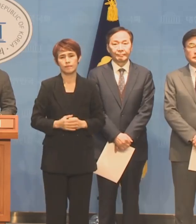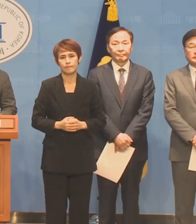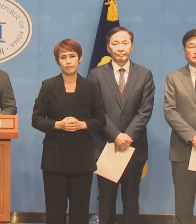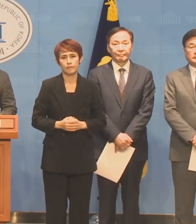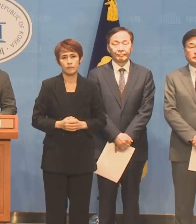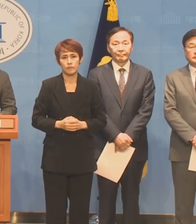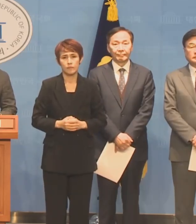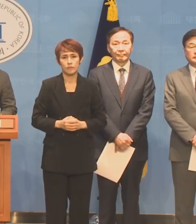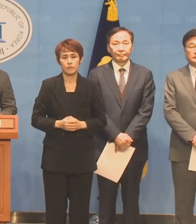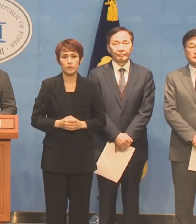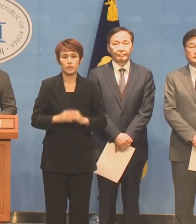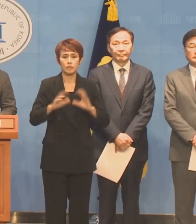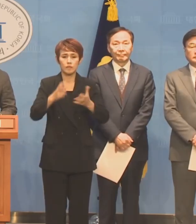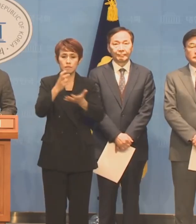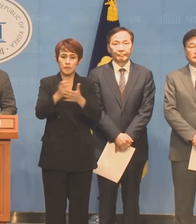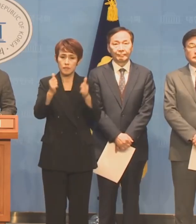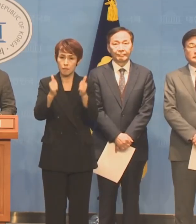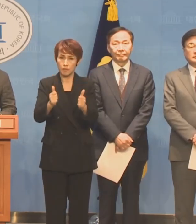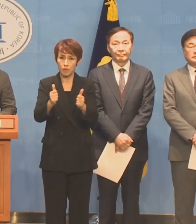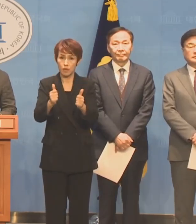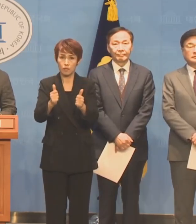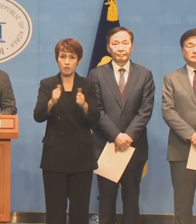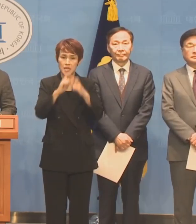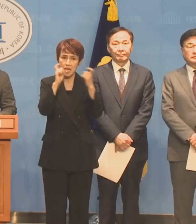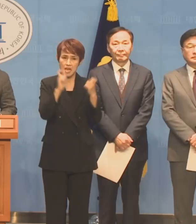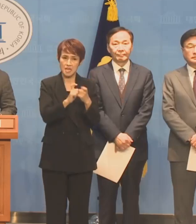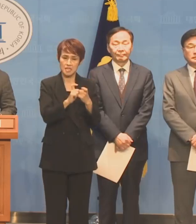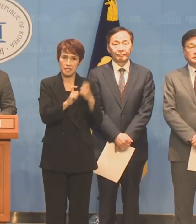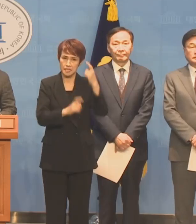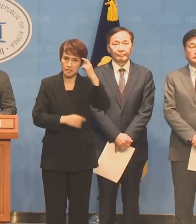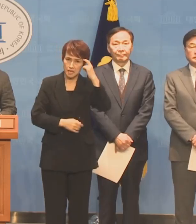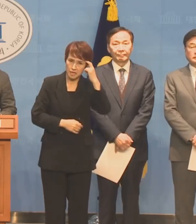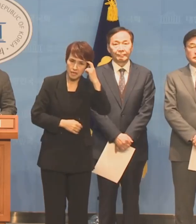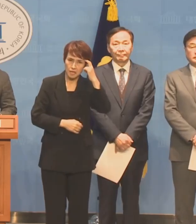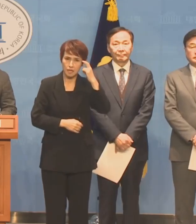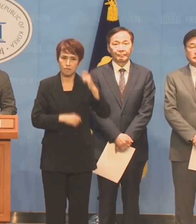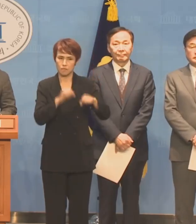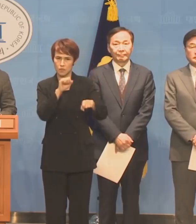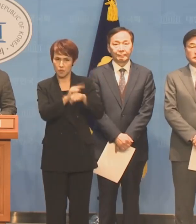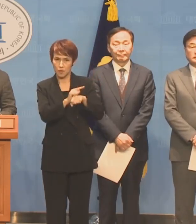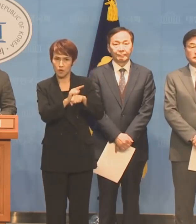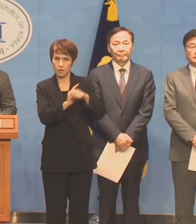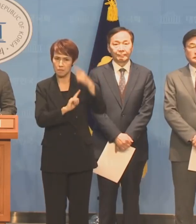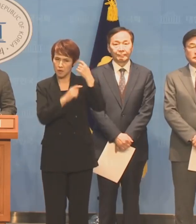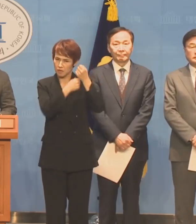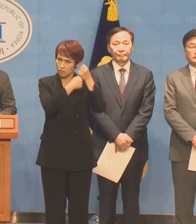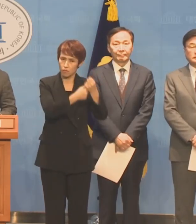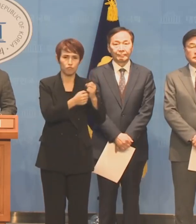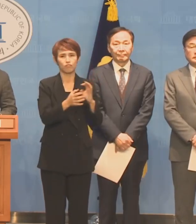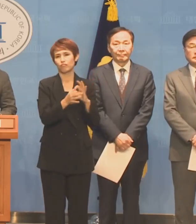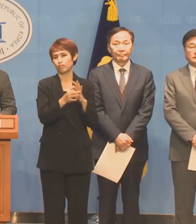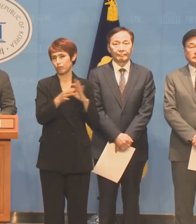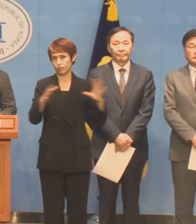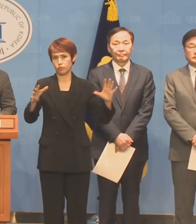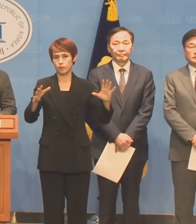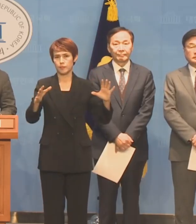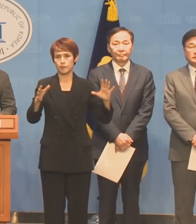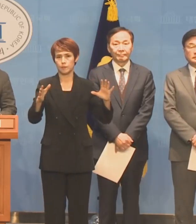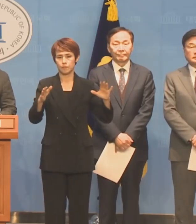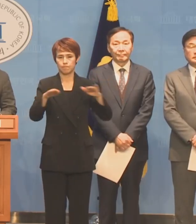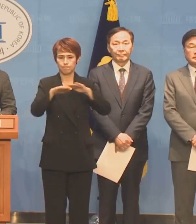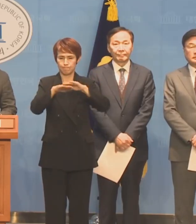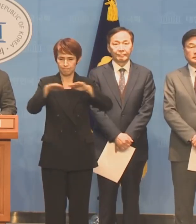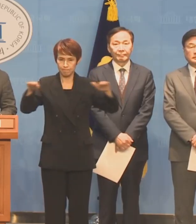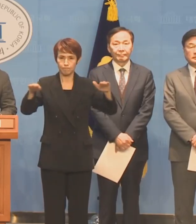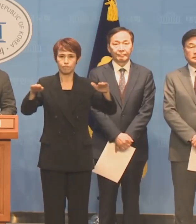그 구성원인 헌법재판관은 개인적 이념이나 성향, 편견과 상관없이 공정하게